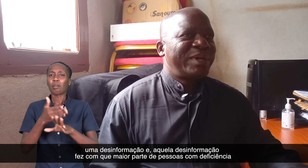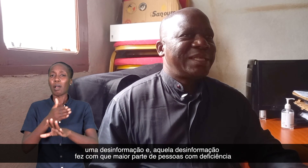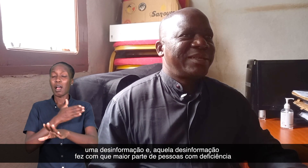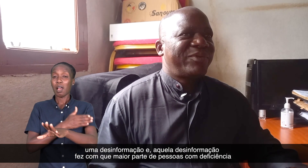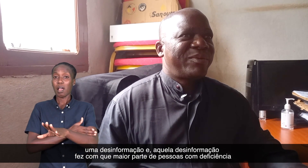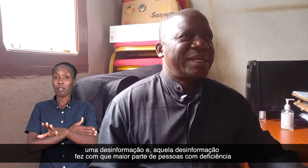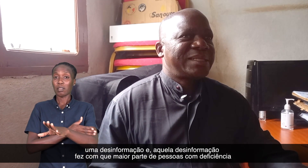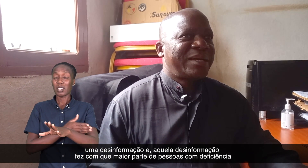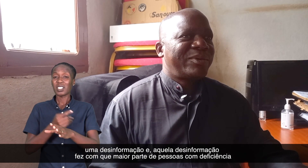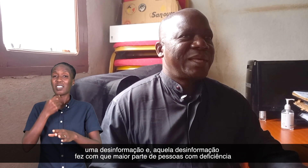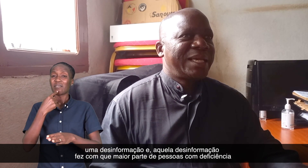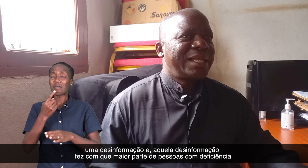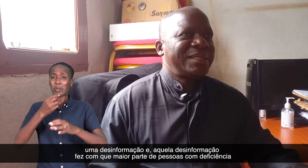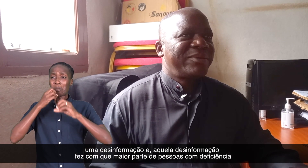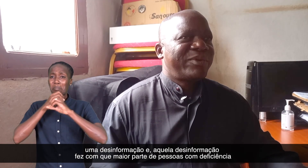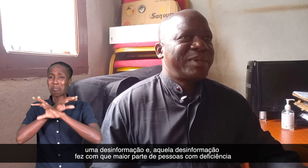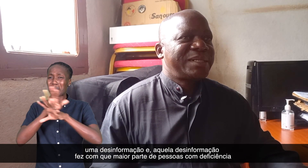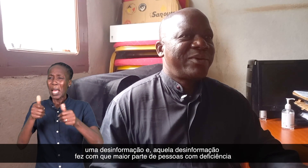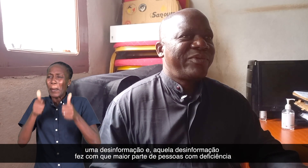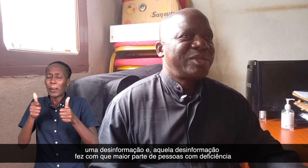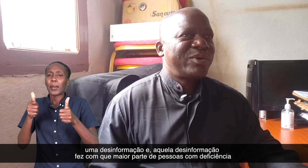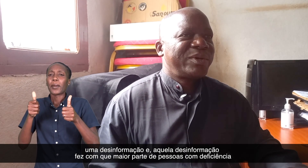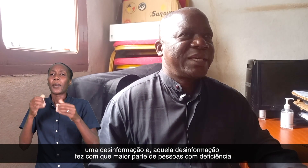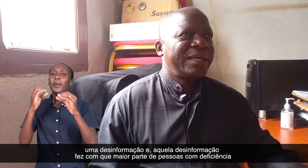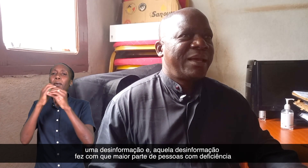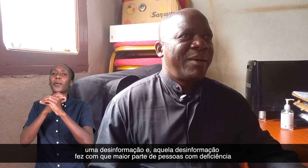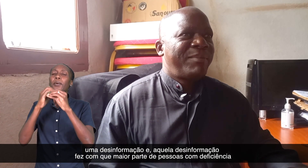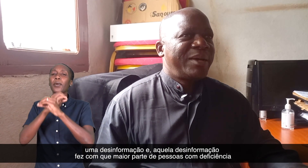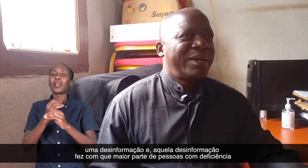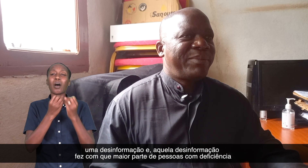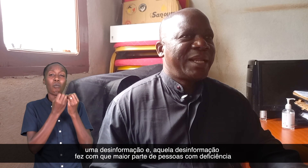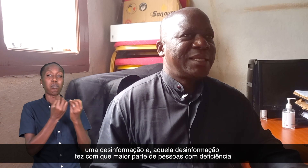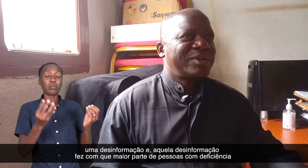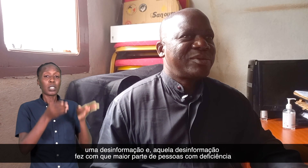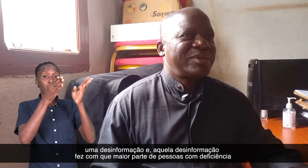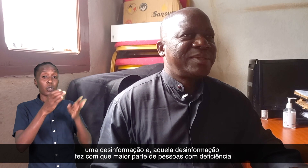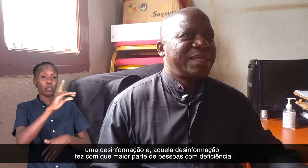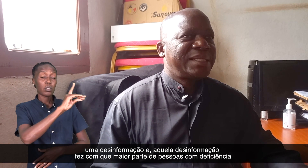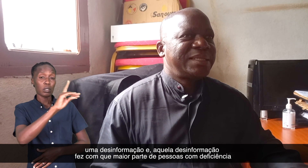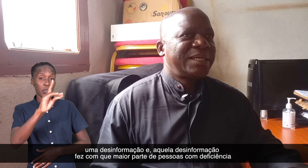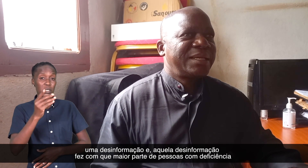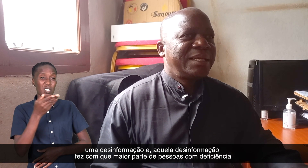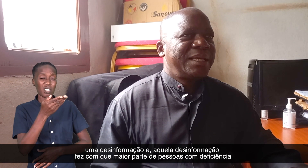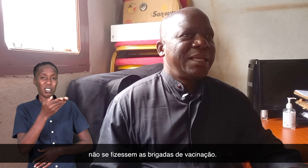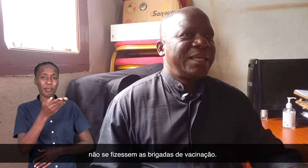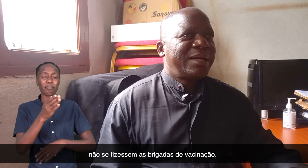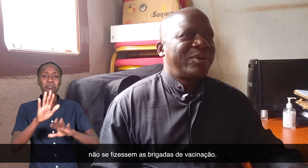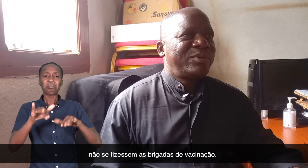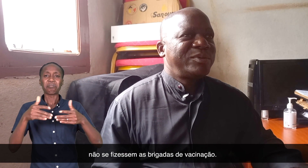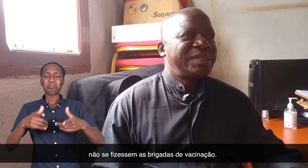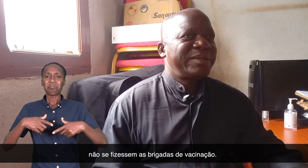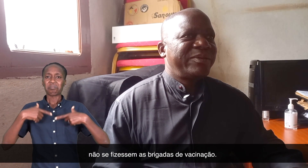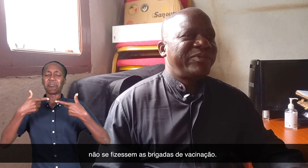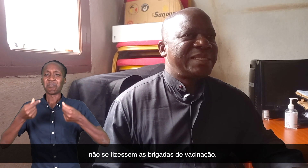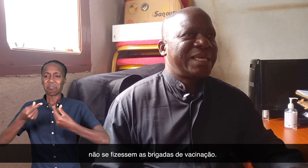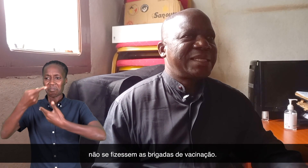início uma desinformação, e aquela desinformação fez com que a maior parte das pessoas com deficiência